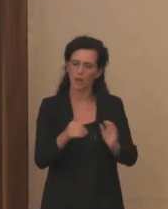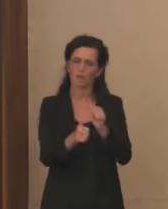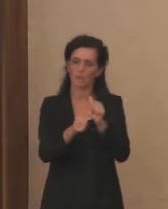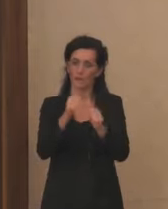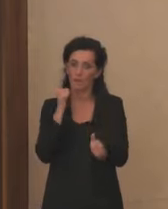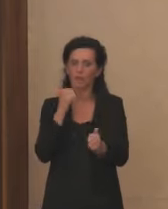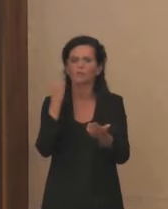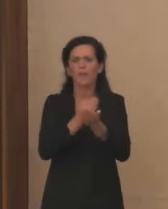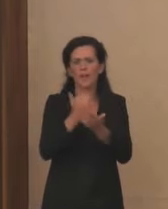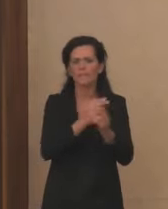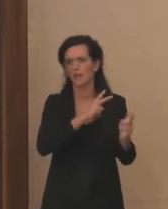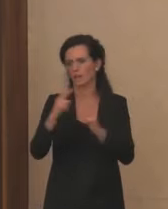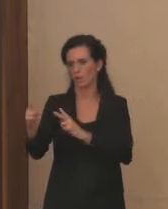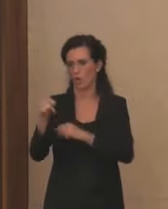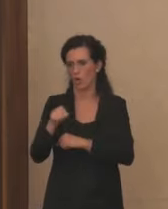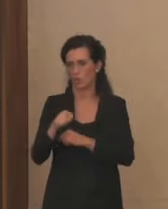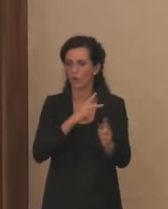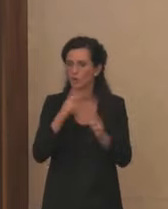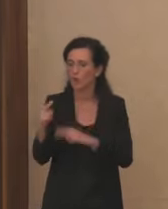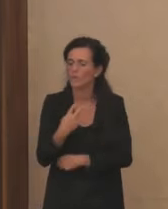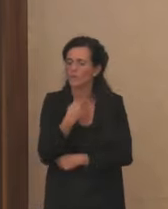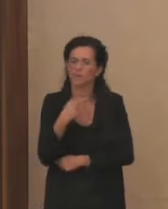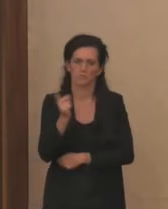ricoveri necessari. Dobbiamo dare una cura